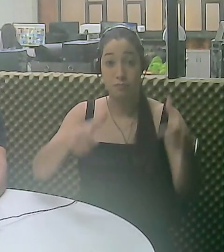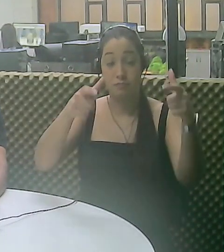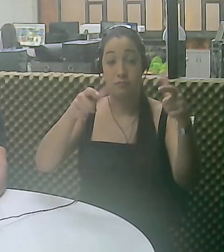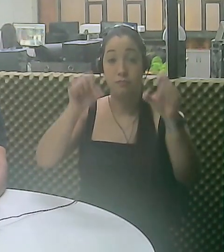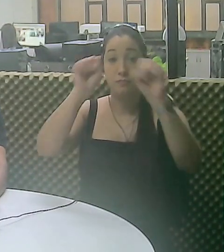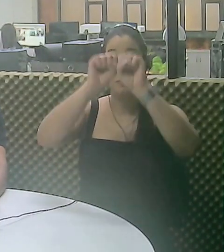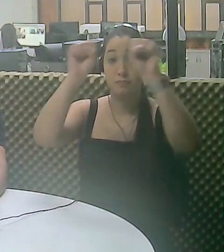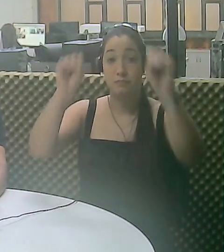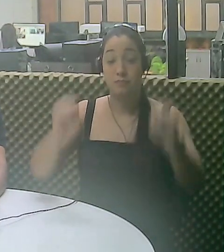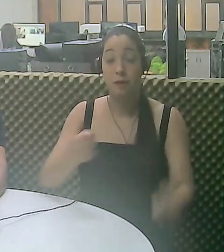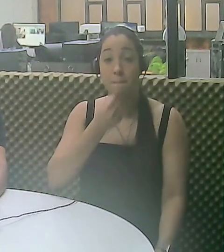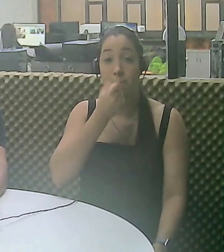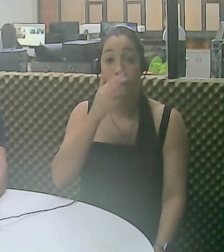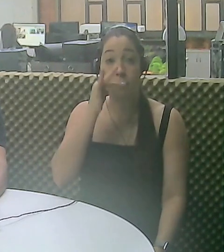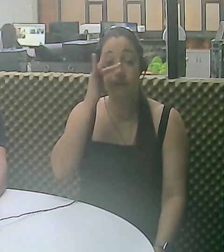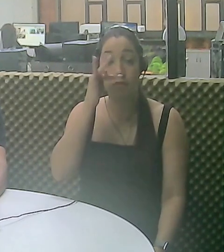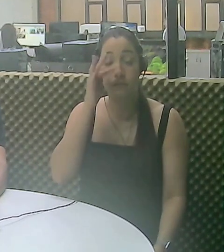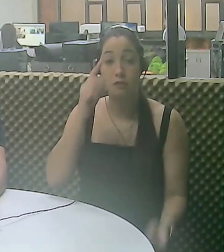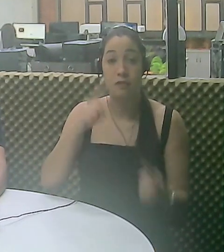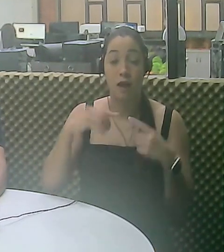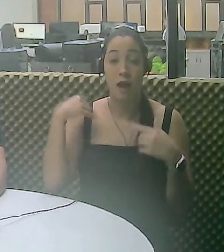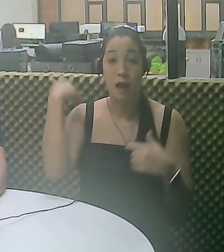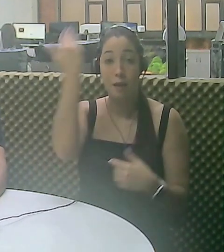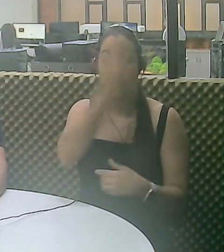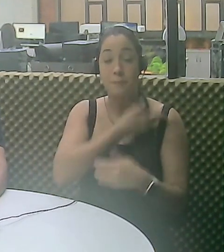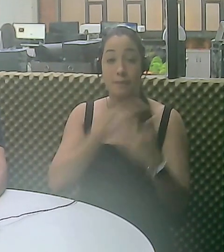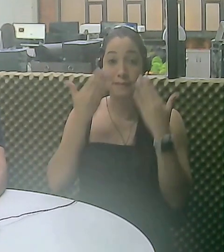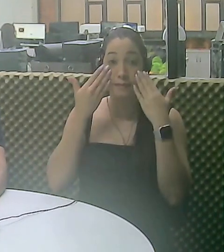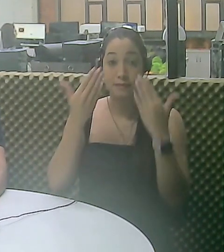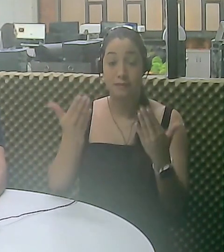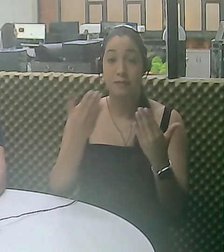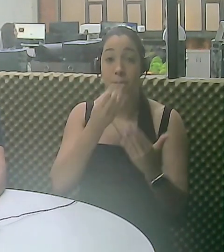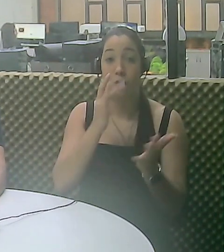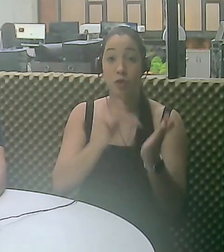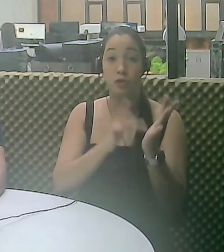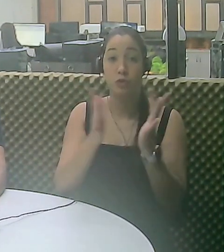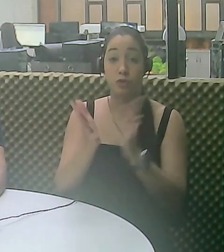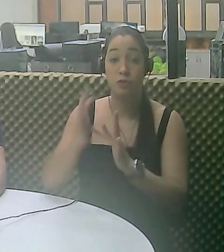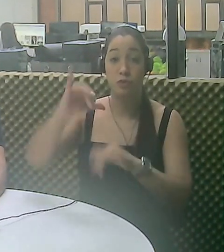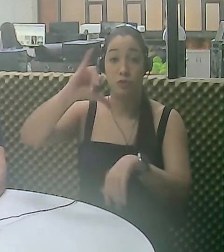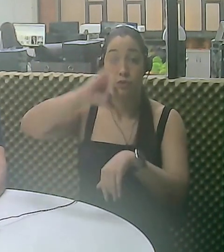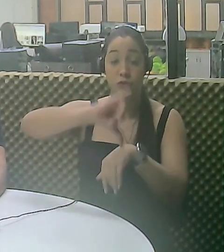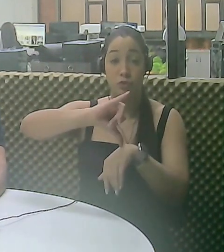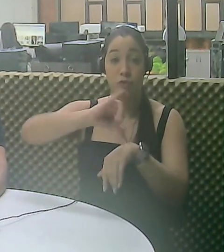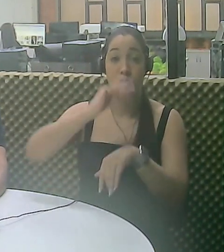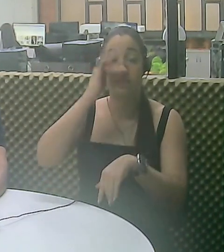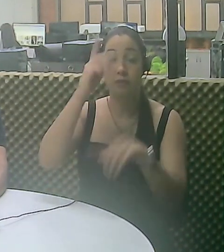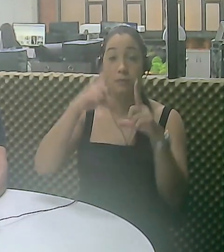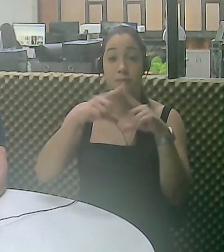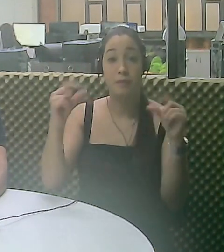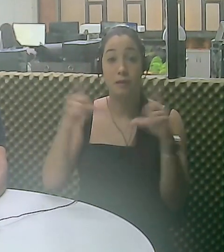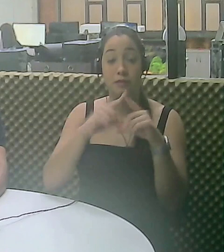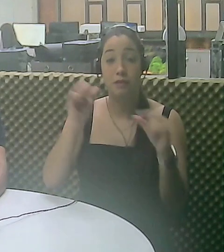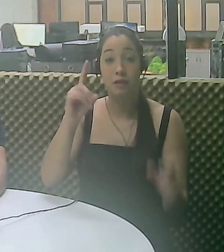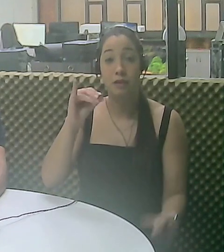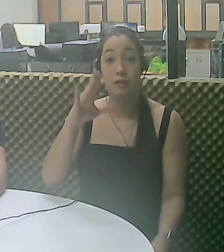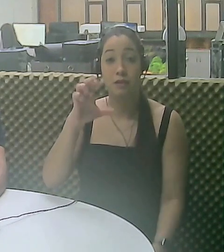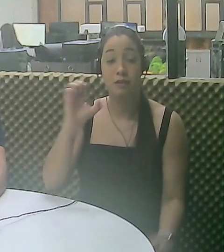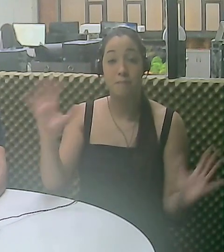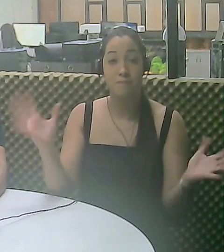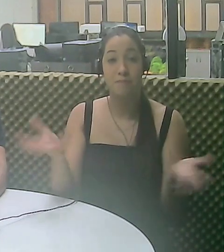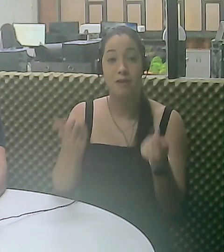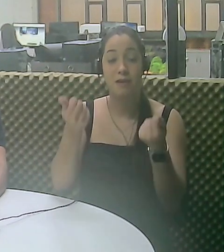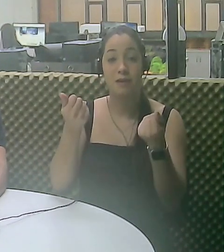do sistema Bom Jardim são Aparecida, Bom Jesus, Centro, Jardim Brasília, Lídice,